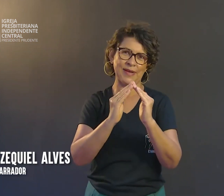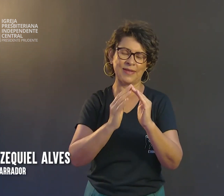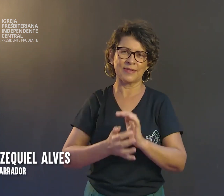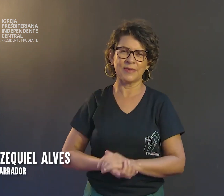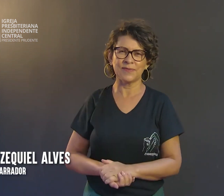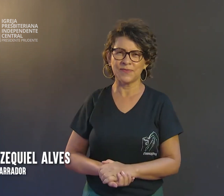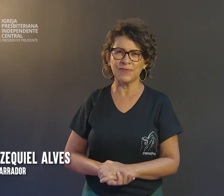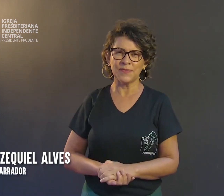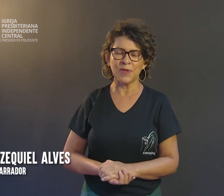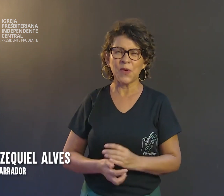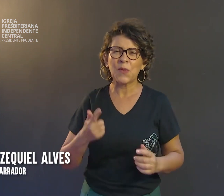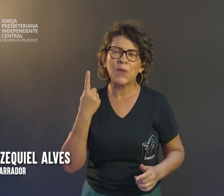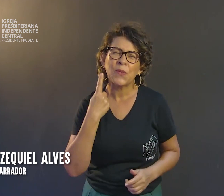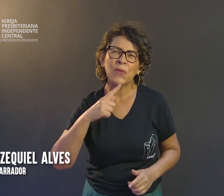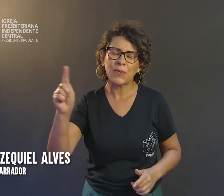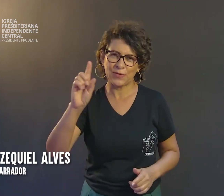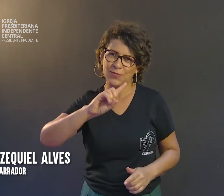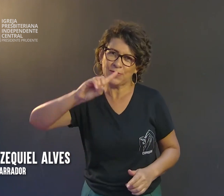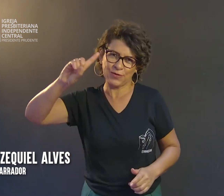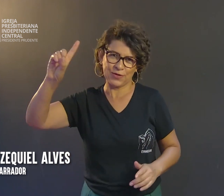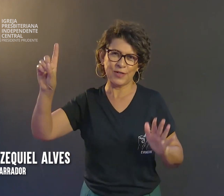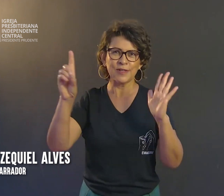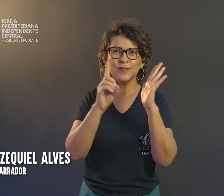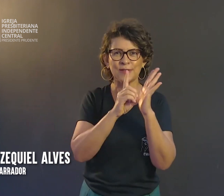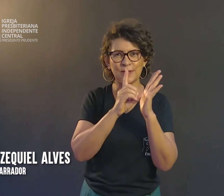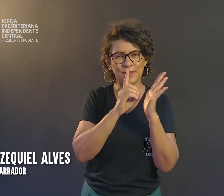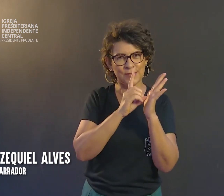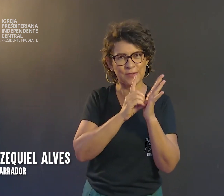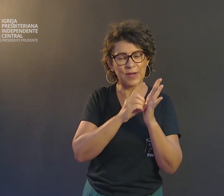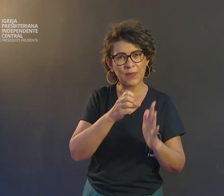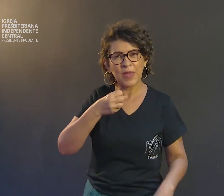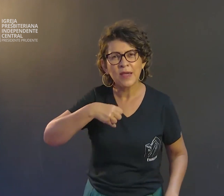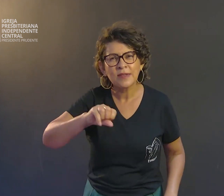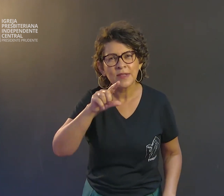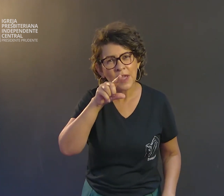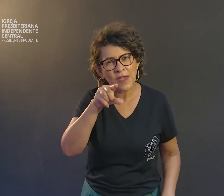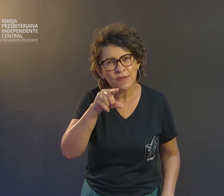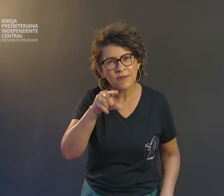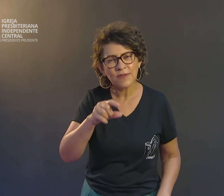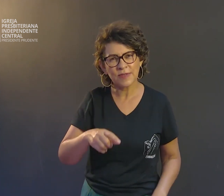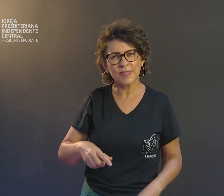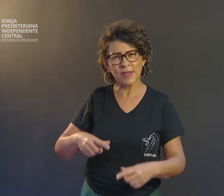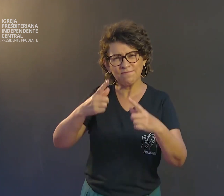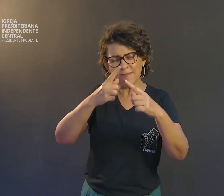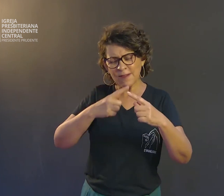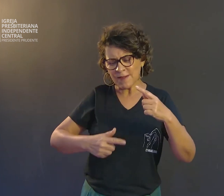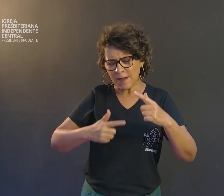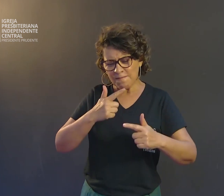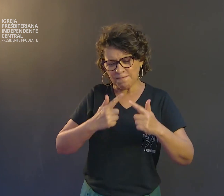Este é o último dia de nosso devocional. Se você ainda tem lutado com pecados, ainda se sente